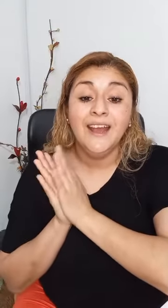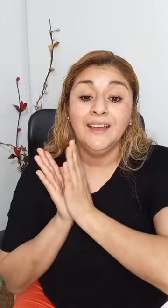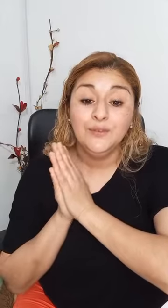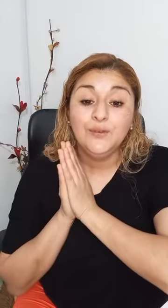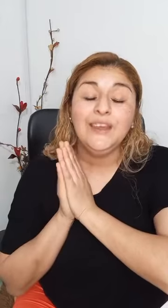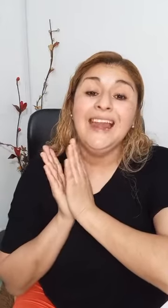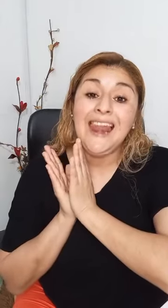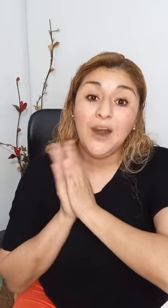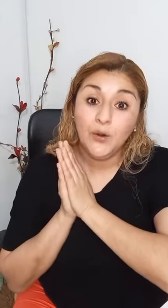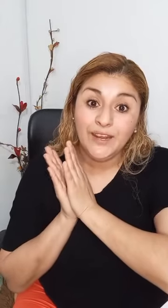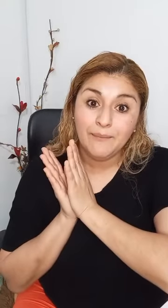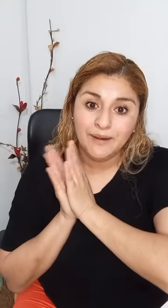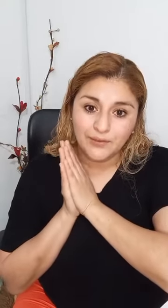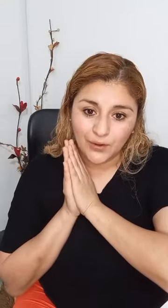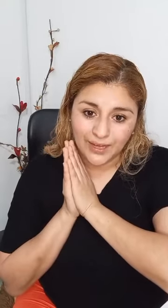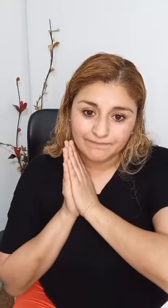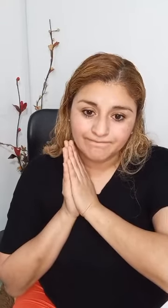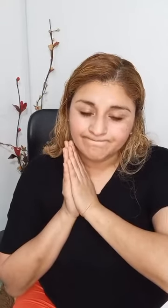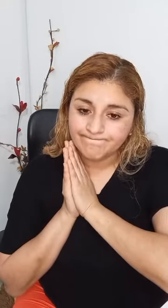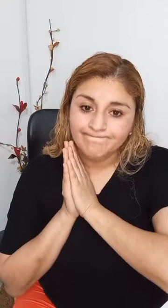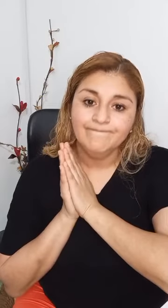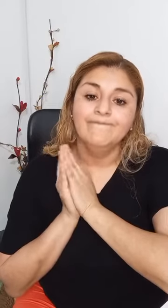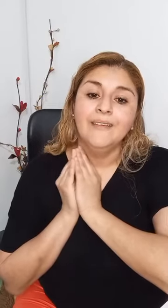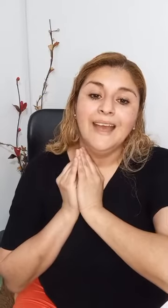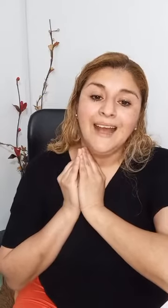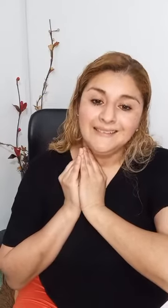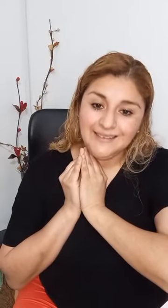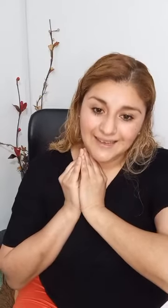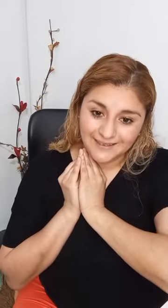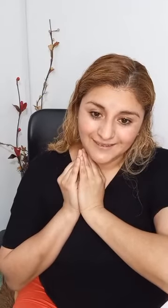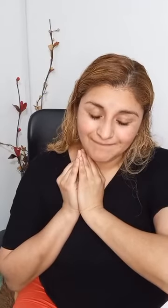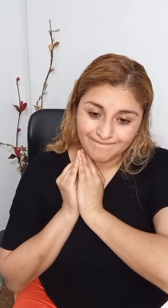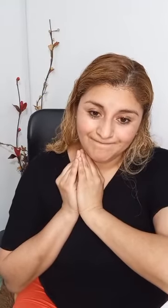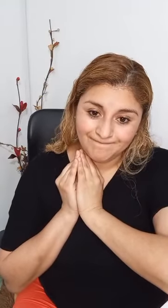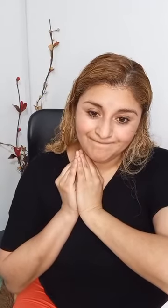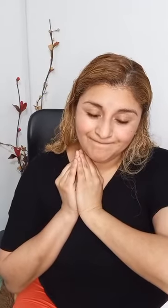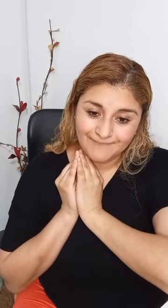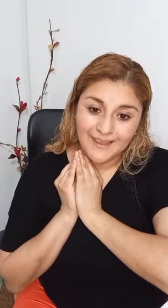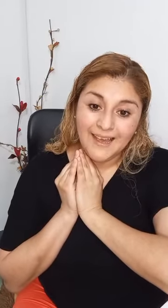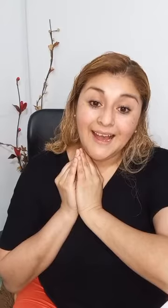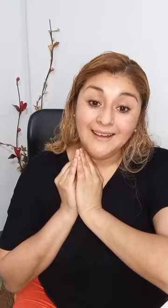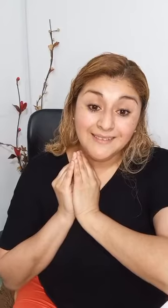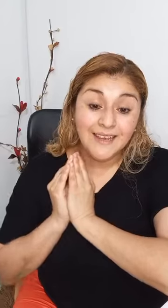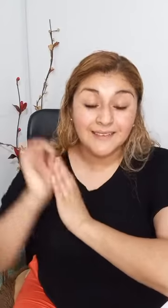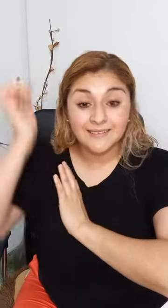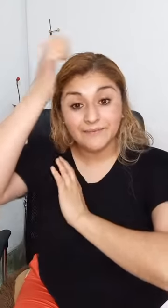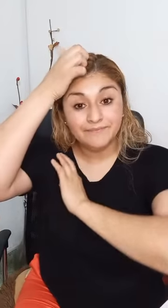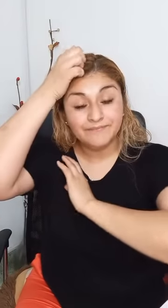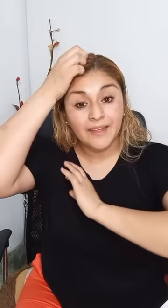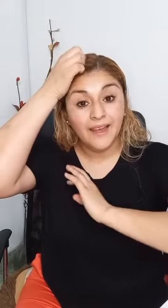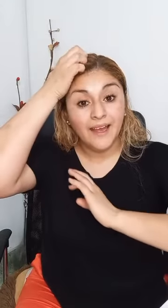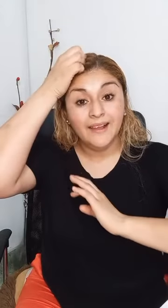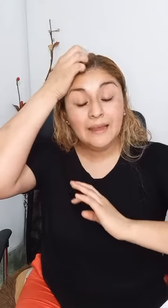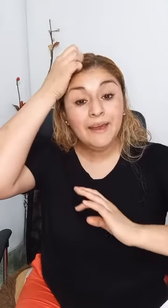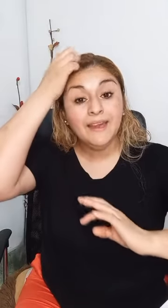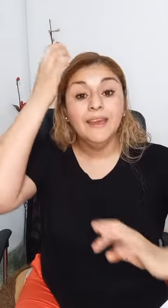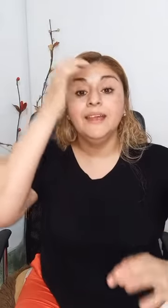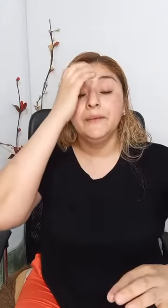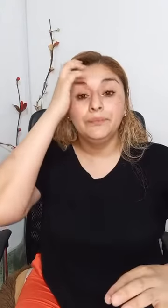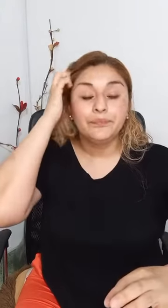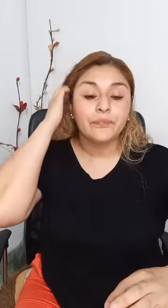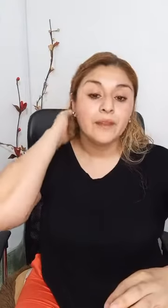lleva a ver a Jesús en la otra persona. Así es, así es. El